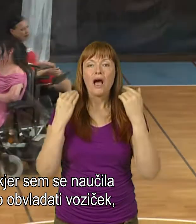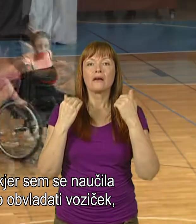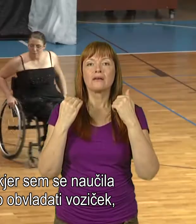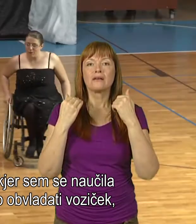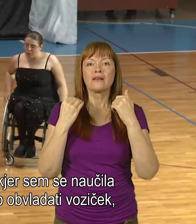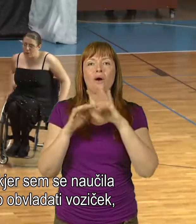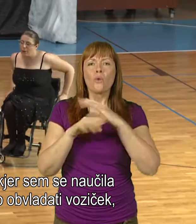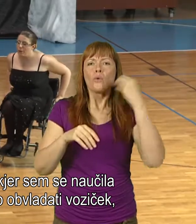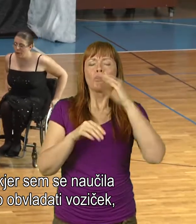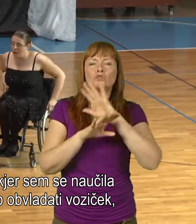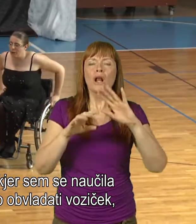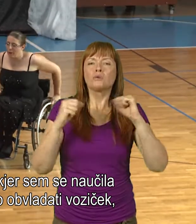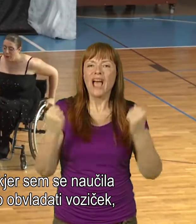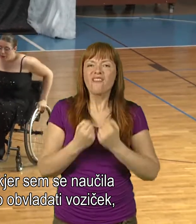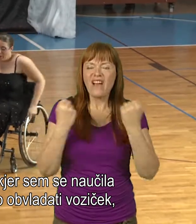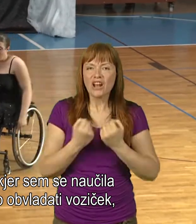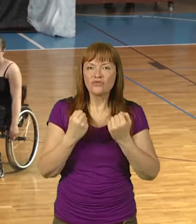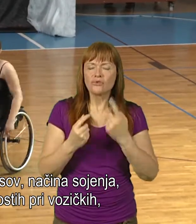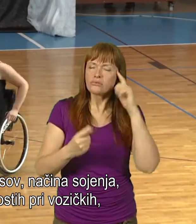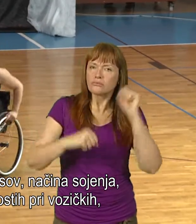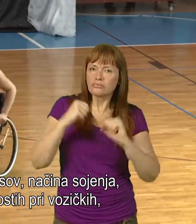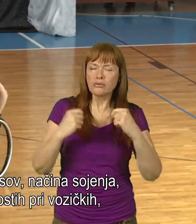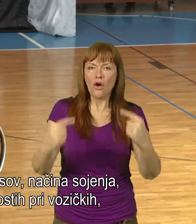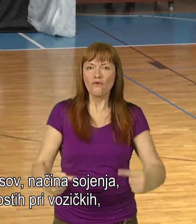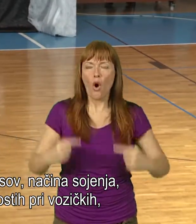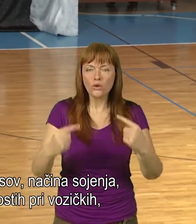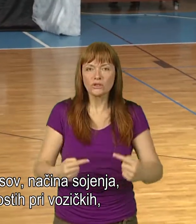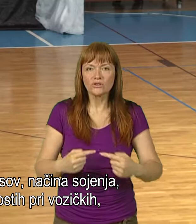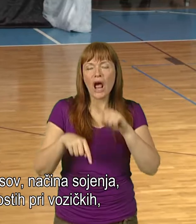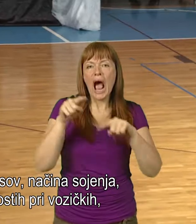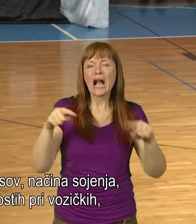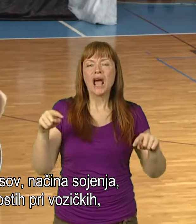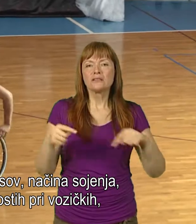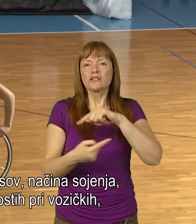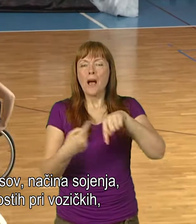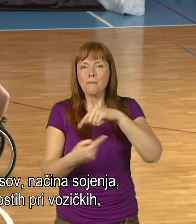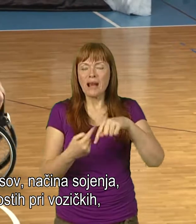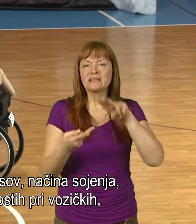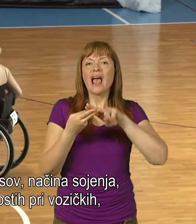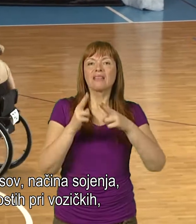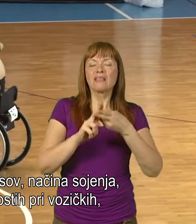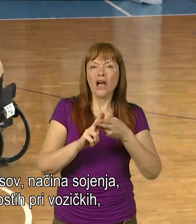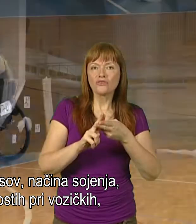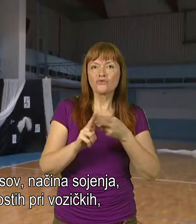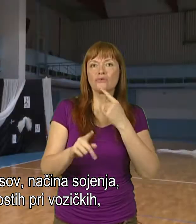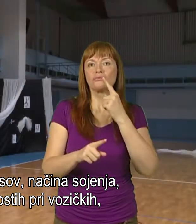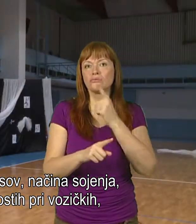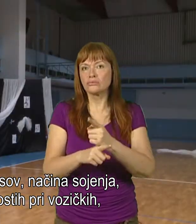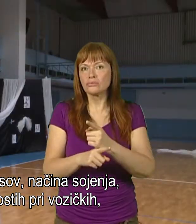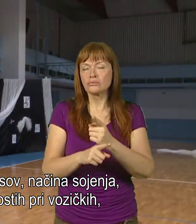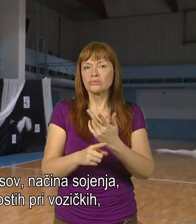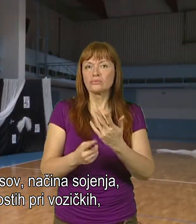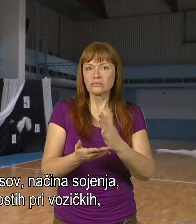teh veščin, kako obvladati voziček, vseh različnih zvrsti plesov, načina sojenja,